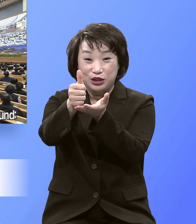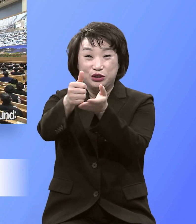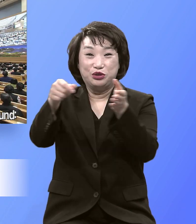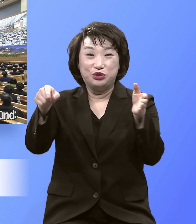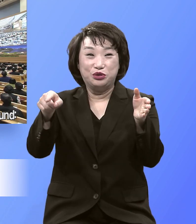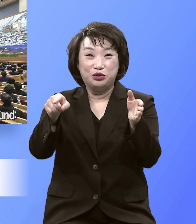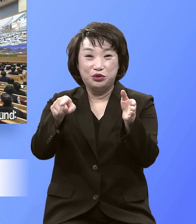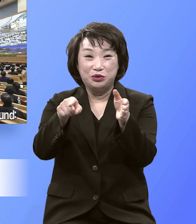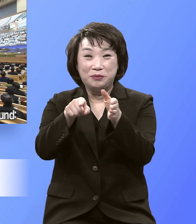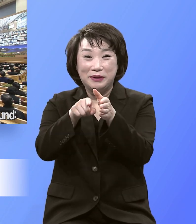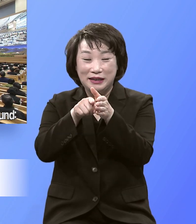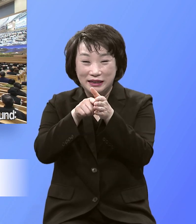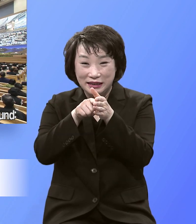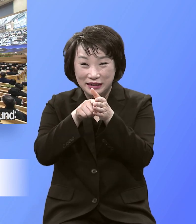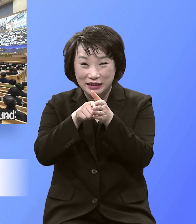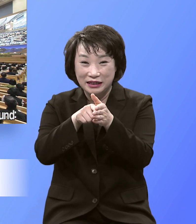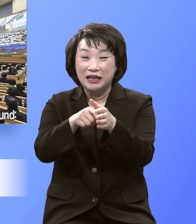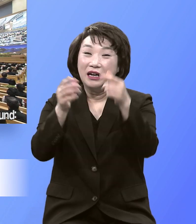자에게 주